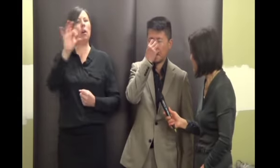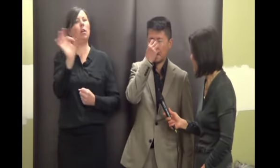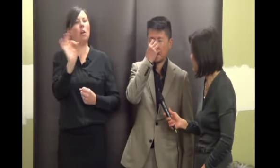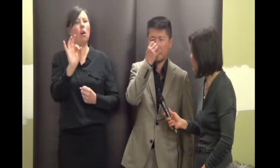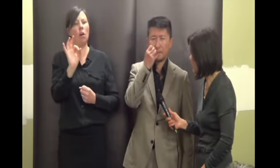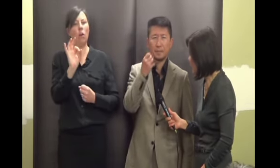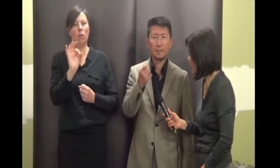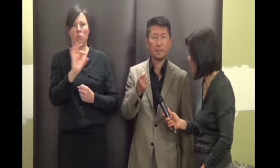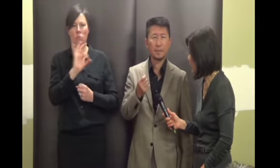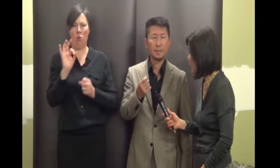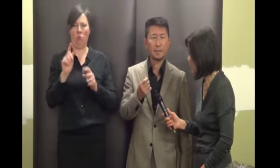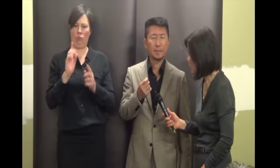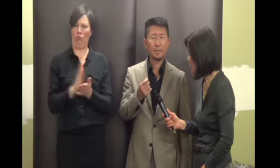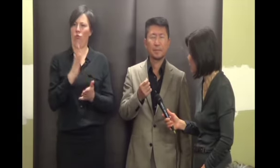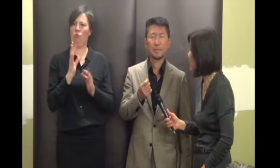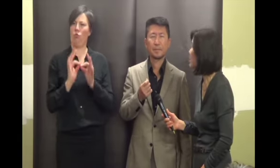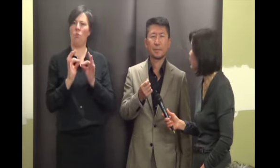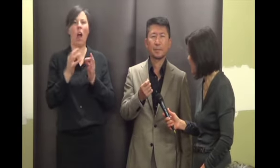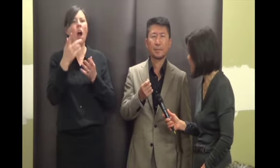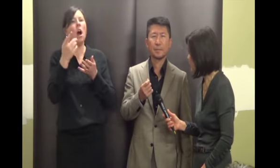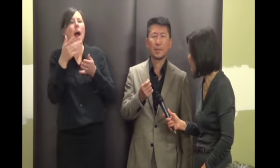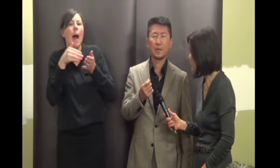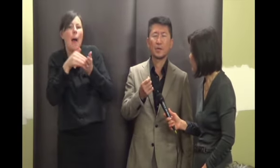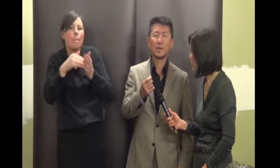通訳者になるための10日間のコースなん